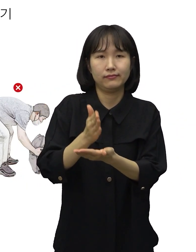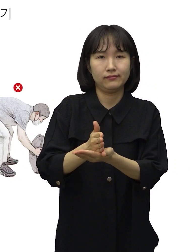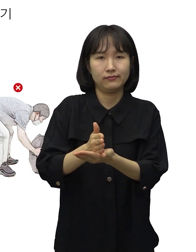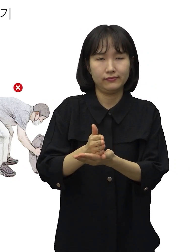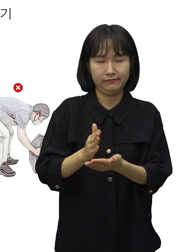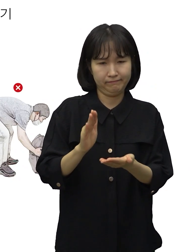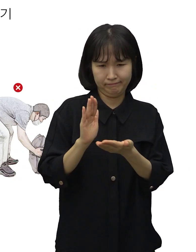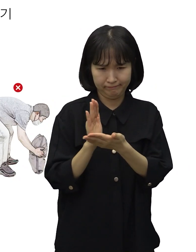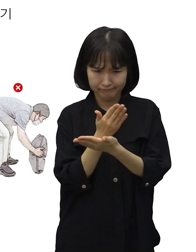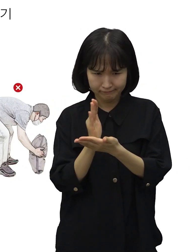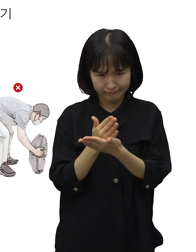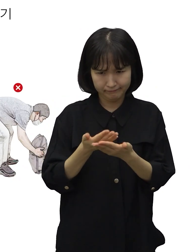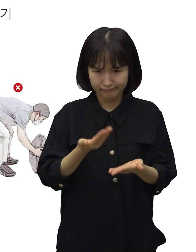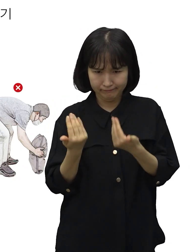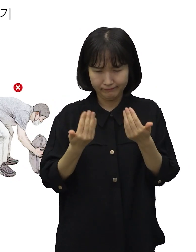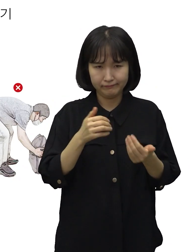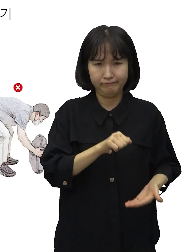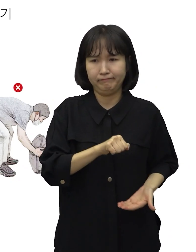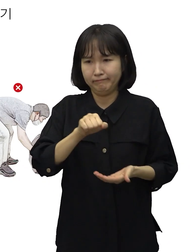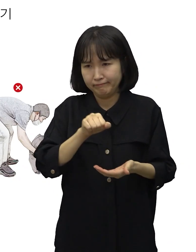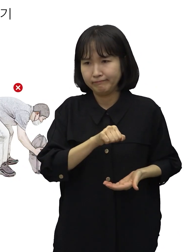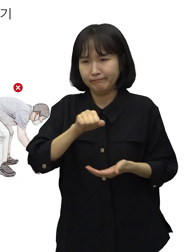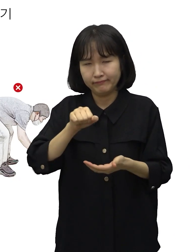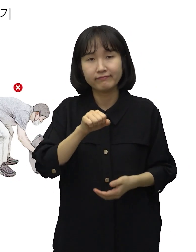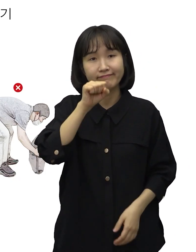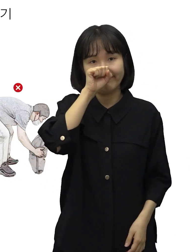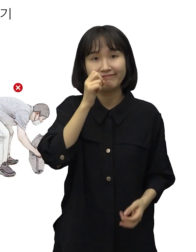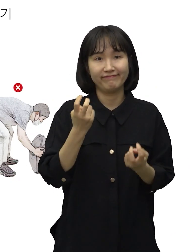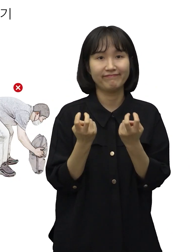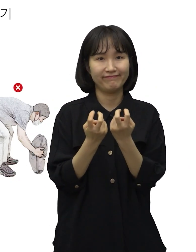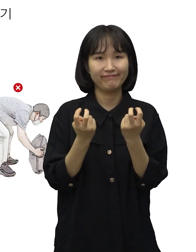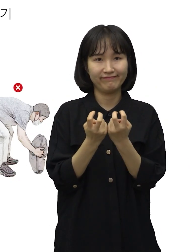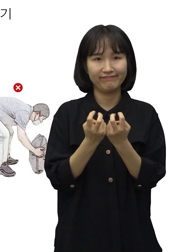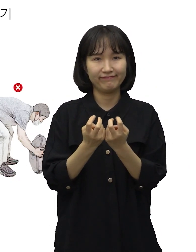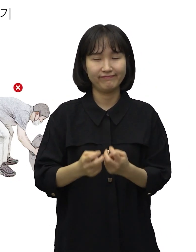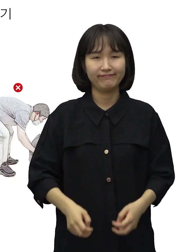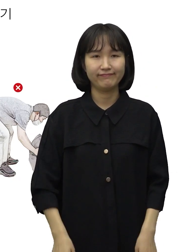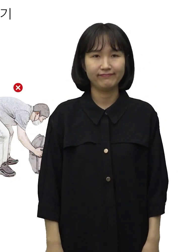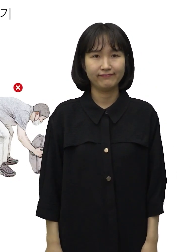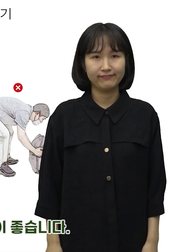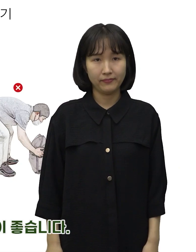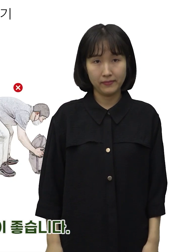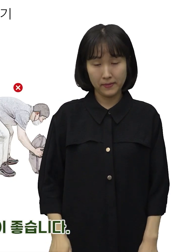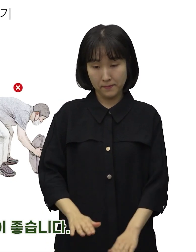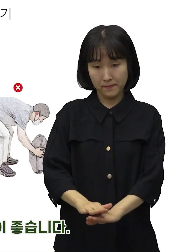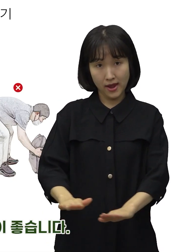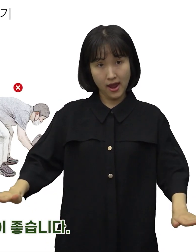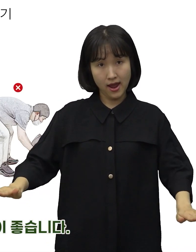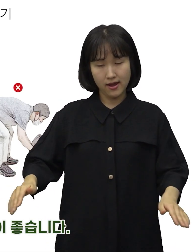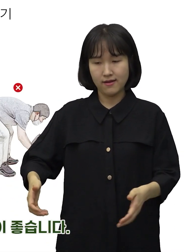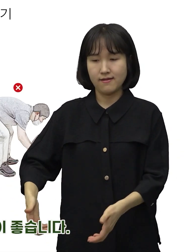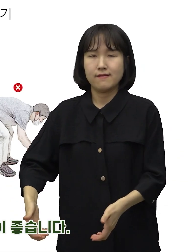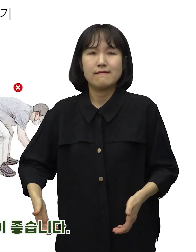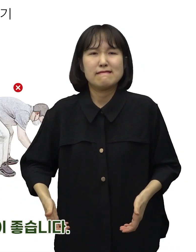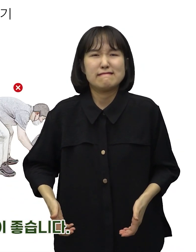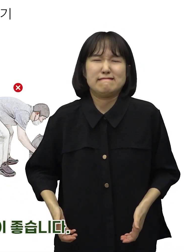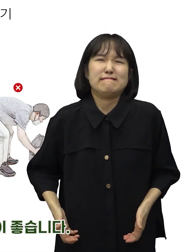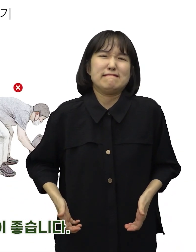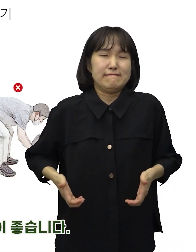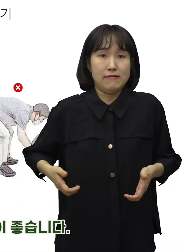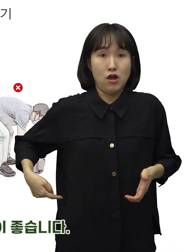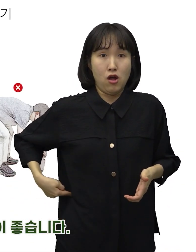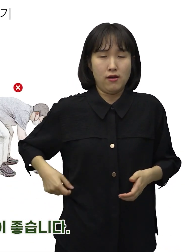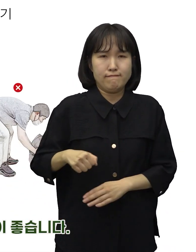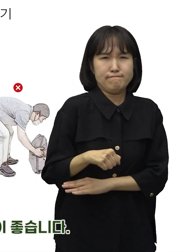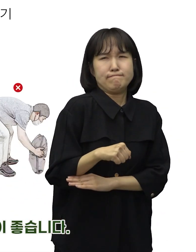좋습니다. 바닥에 있는 물건을 들어 올릴 때는 허리는 최대한 편 상태로 무릎과 엉덩이를 구부려서 들어 올리는